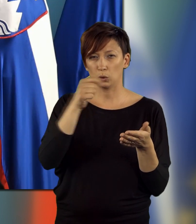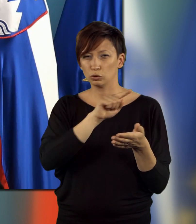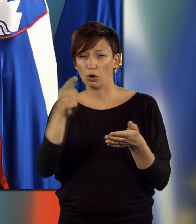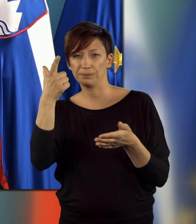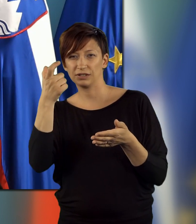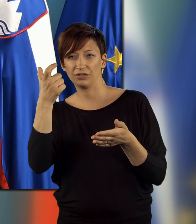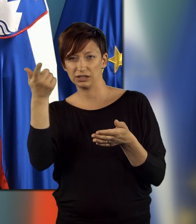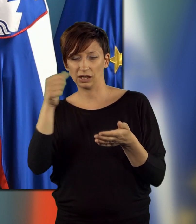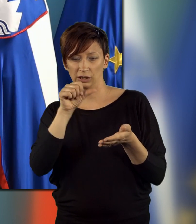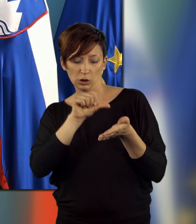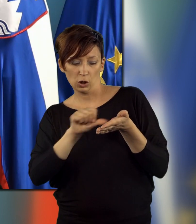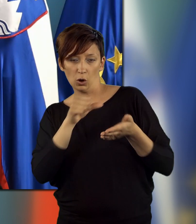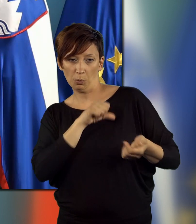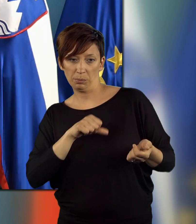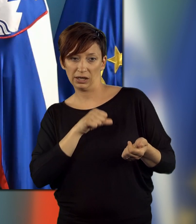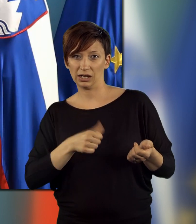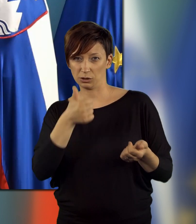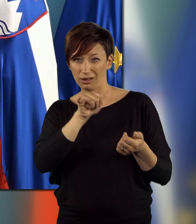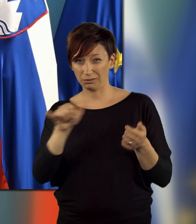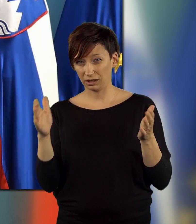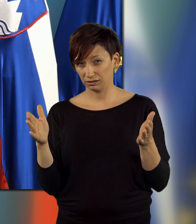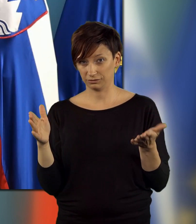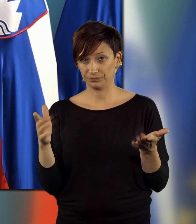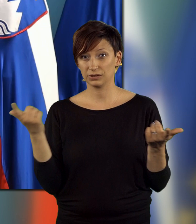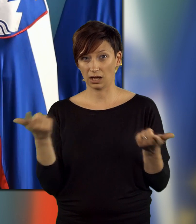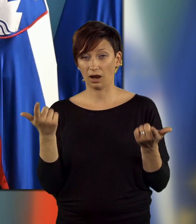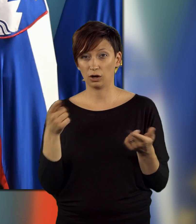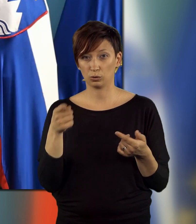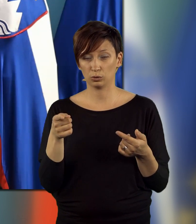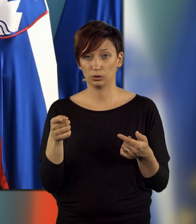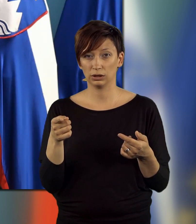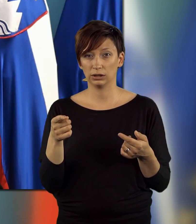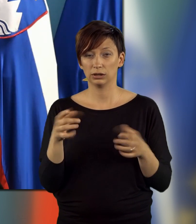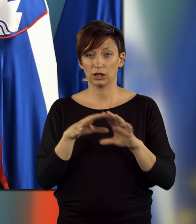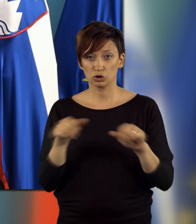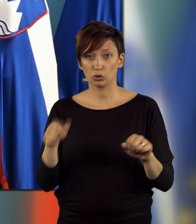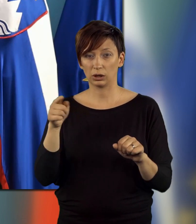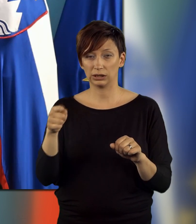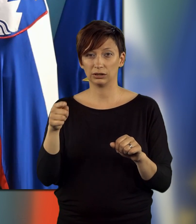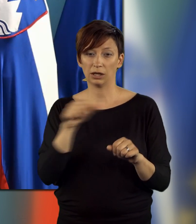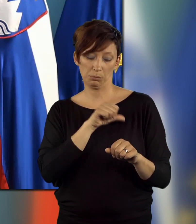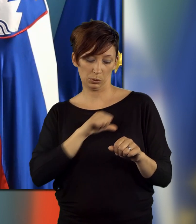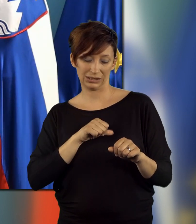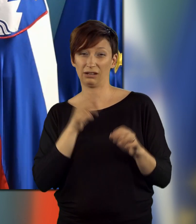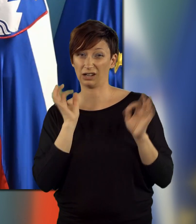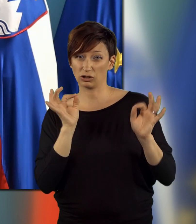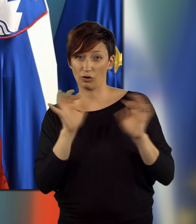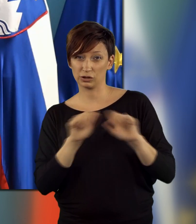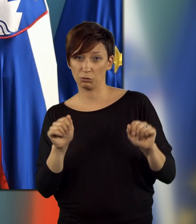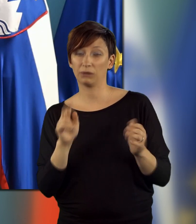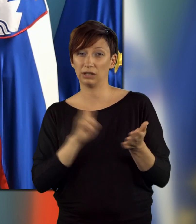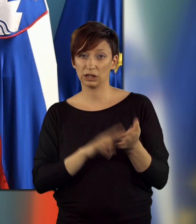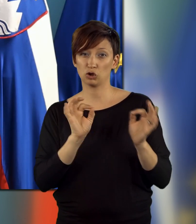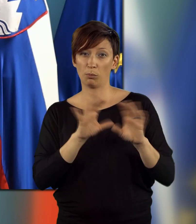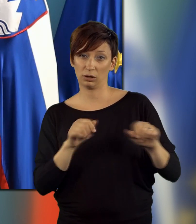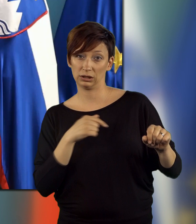100 do 200 takih posegov na leto, da je lahko storitev in ta poseg